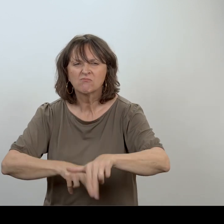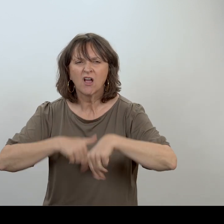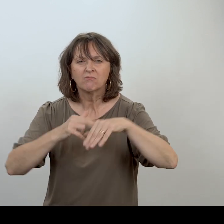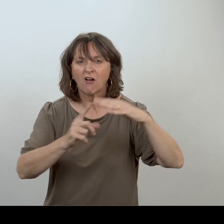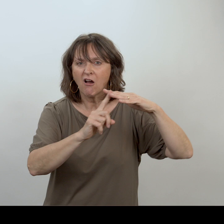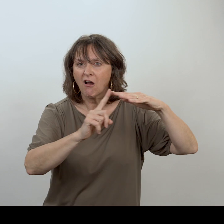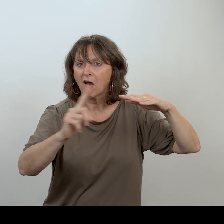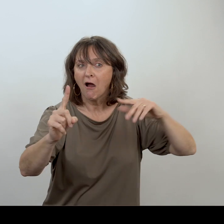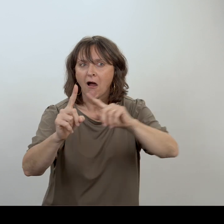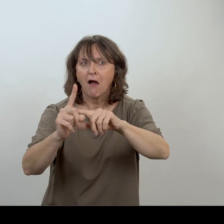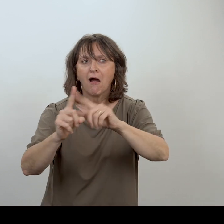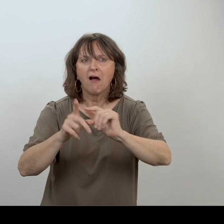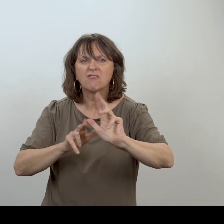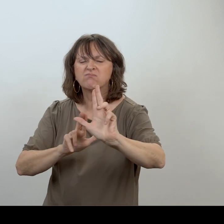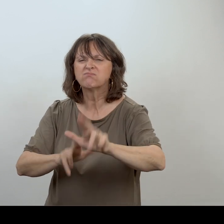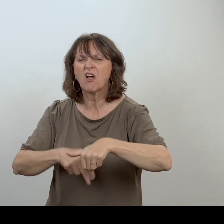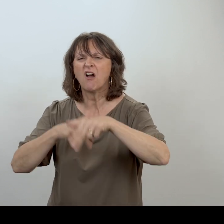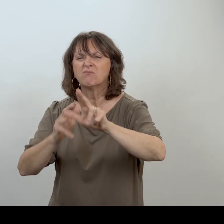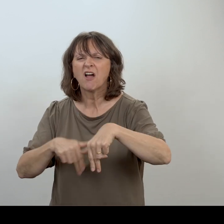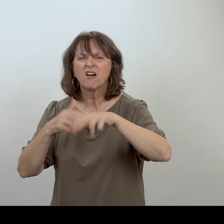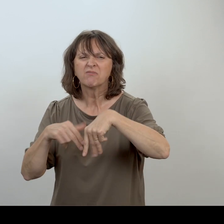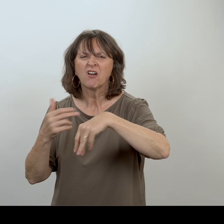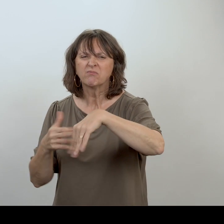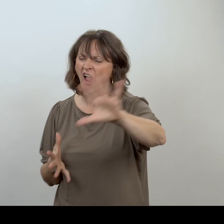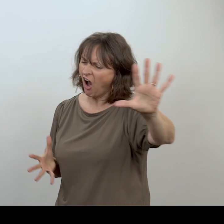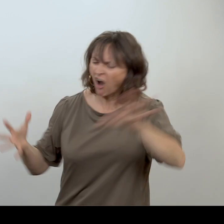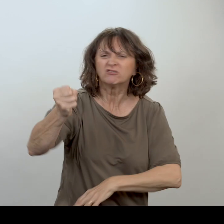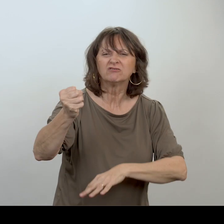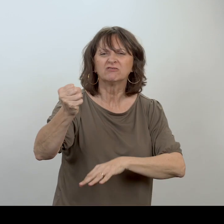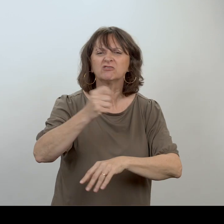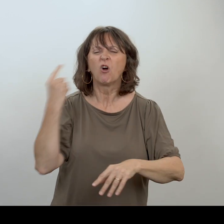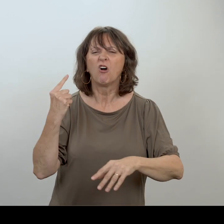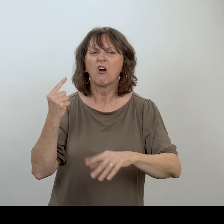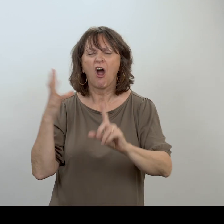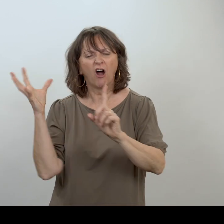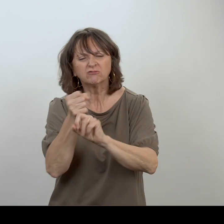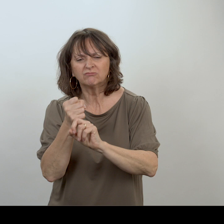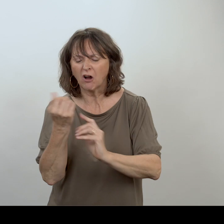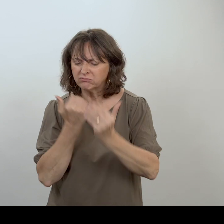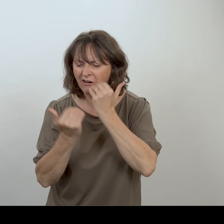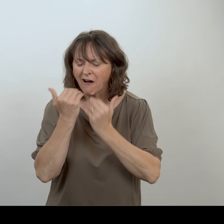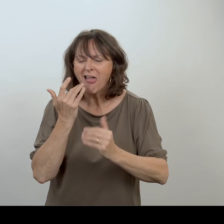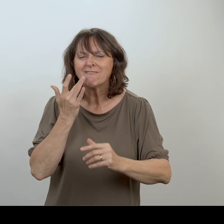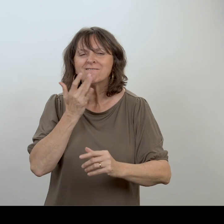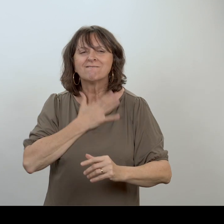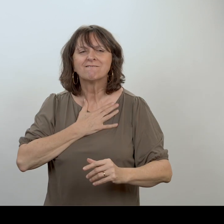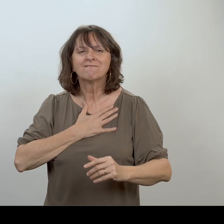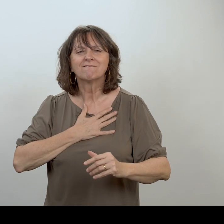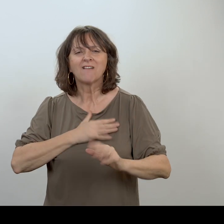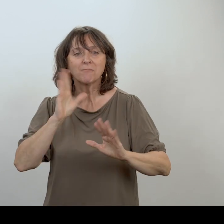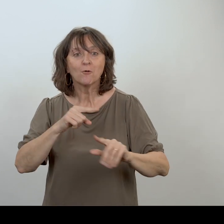mit en route et découvrit un des buffles isolés. Il le tua et fit un